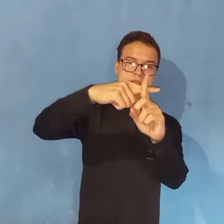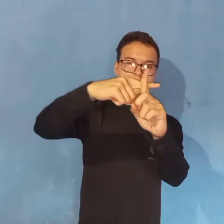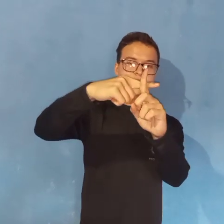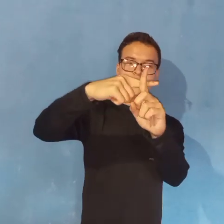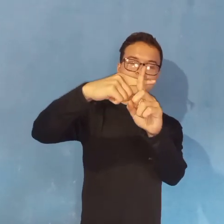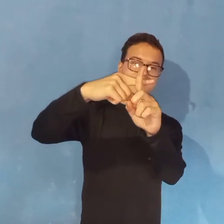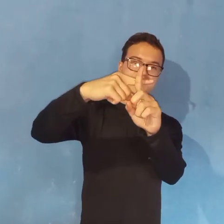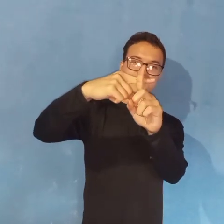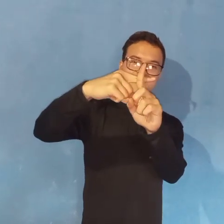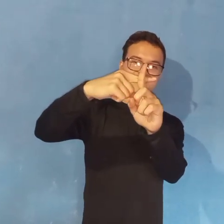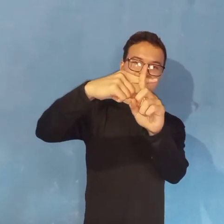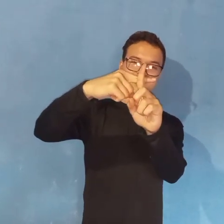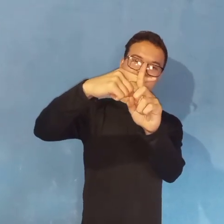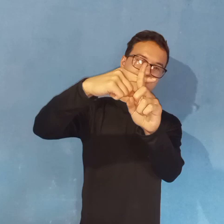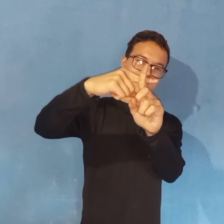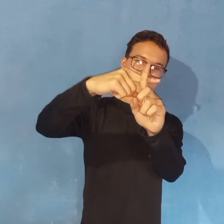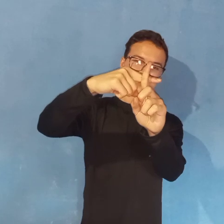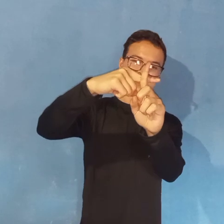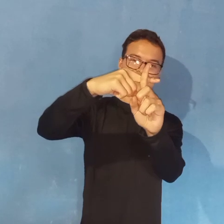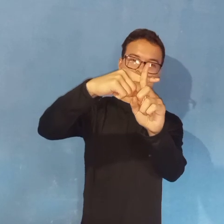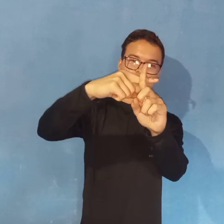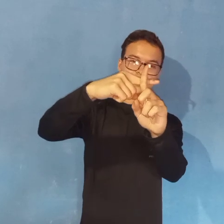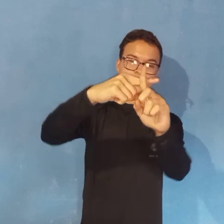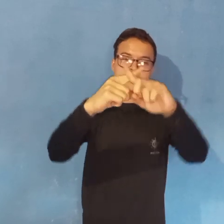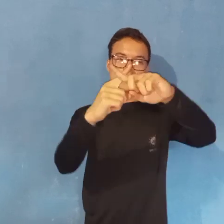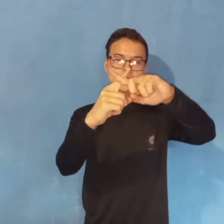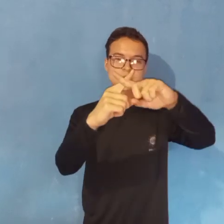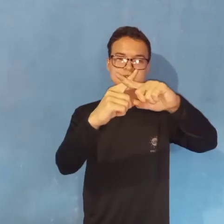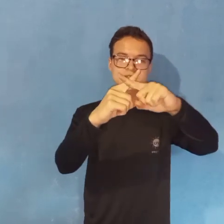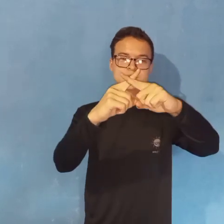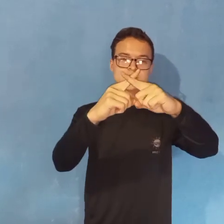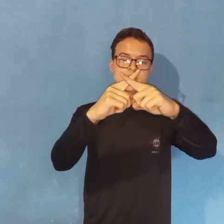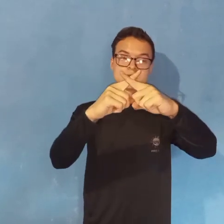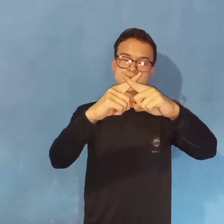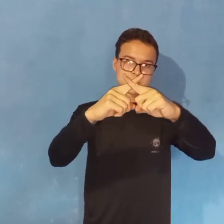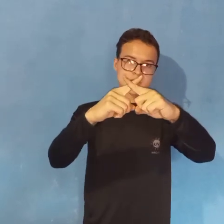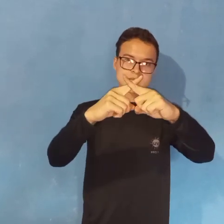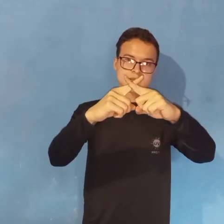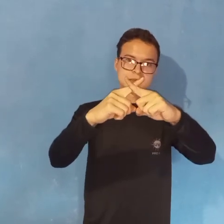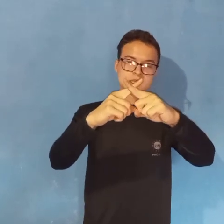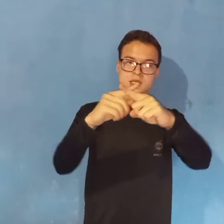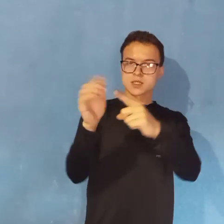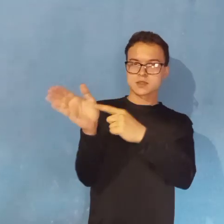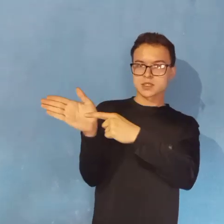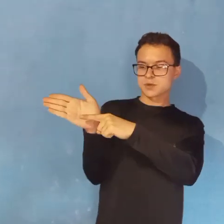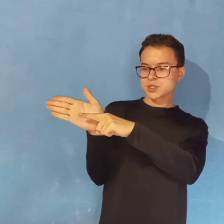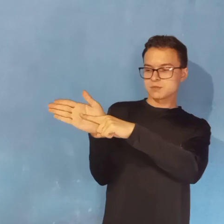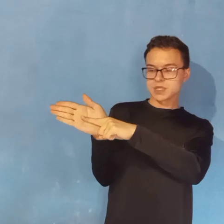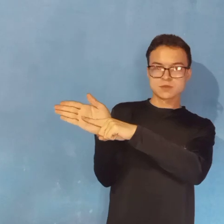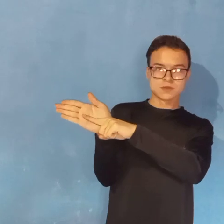mais, literalmente fazer tipo uma cruz, um X assim no laço, a gente coloca um pouquinho de lado, multiplicação. Sinal de